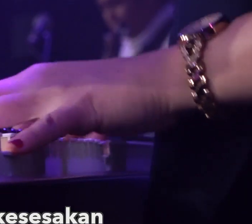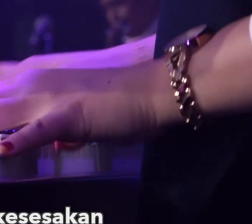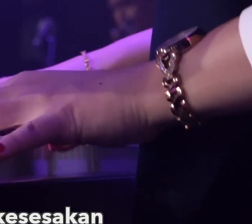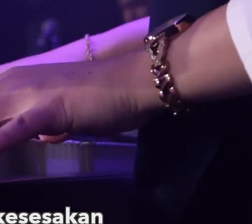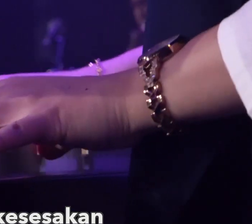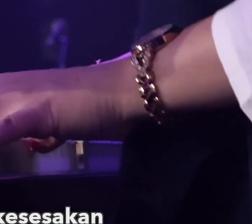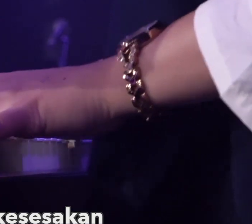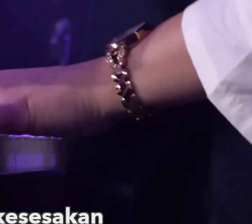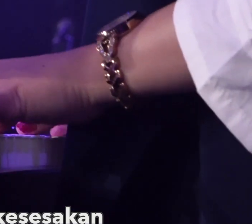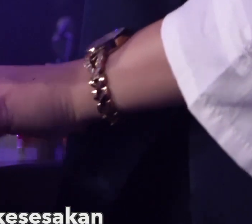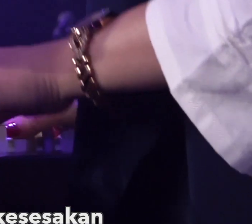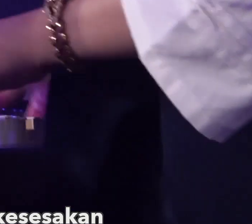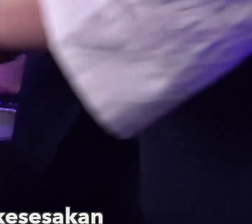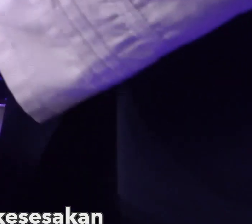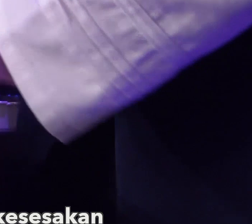bertahan. Kau